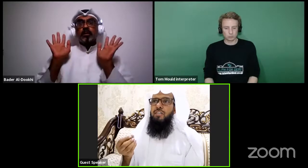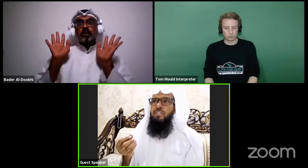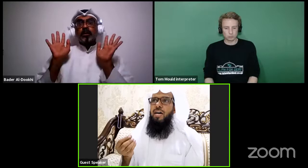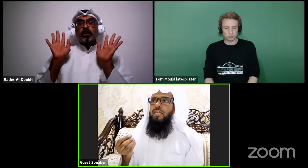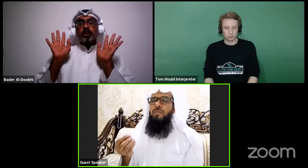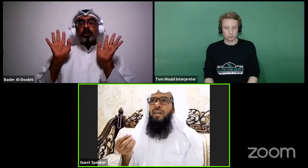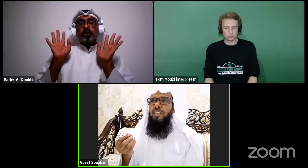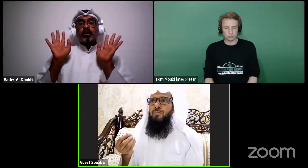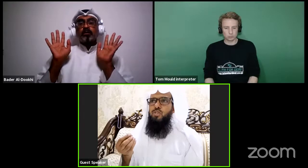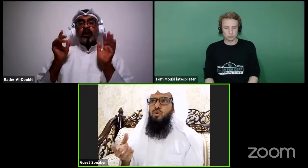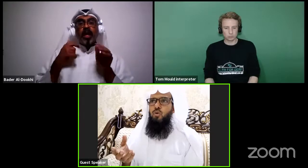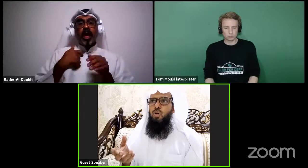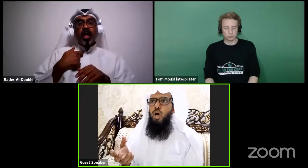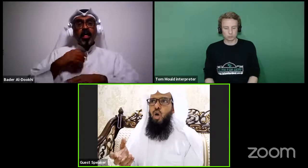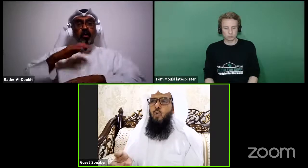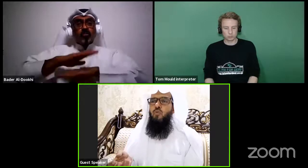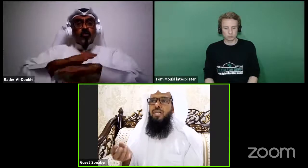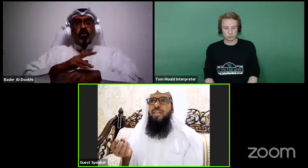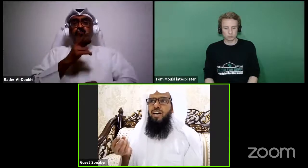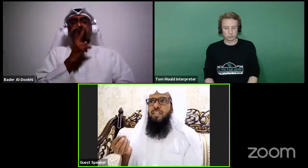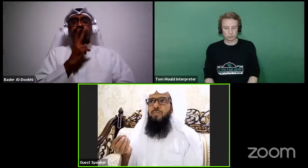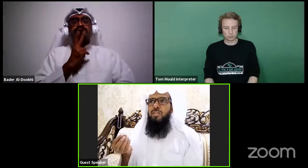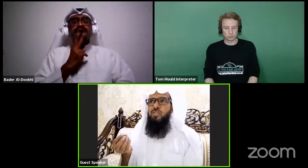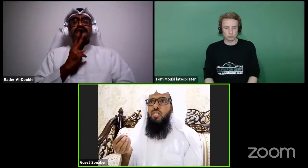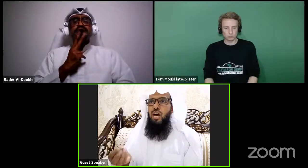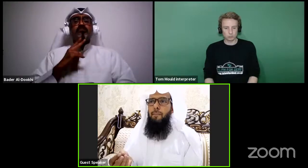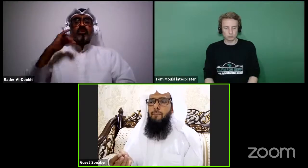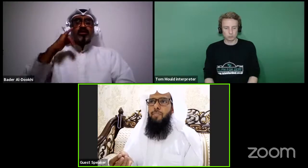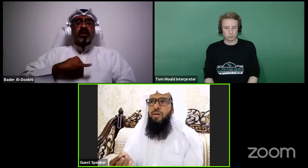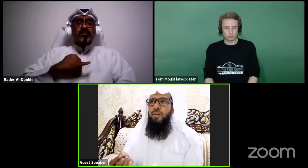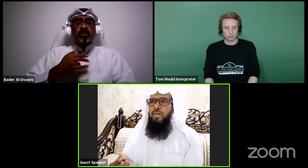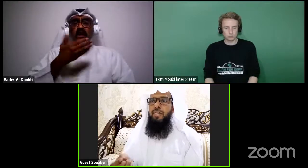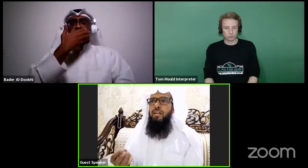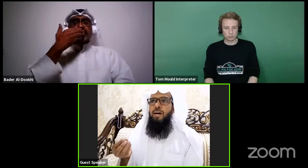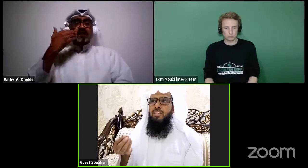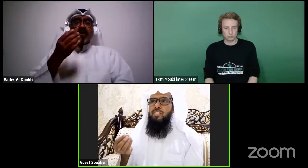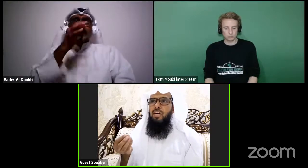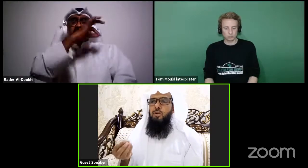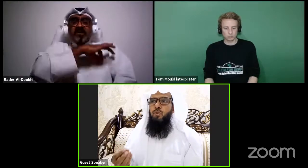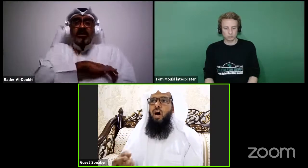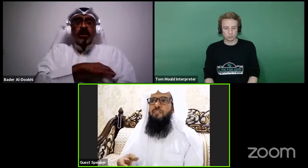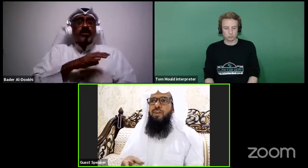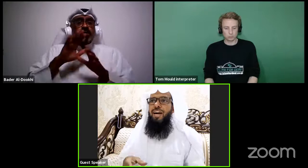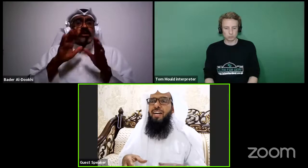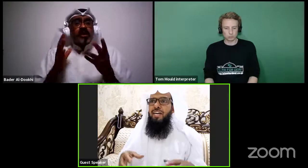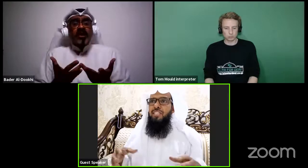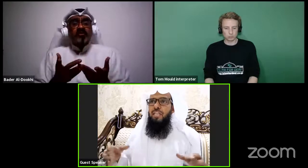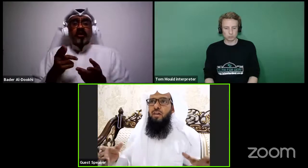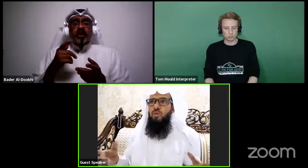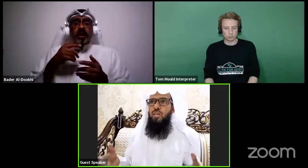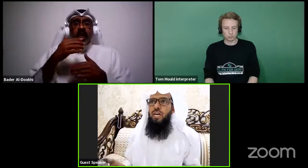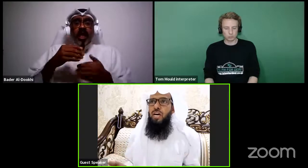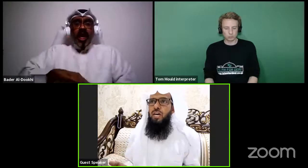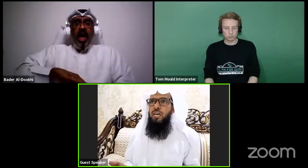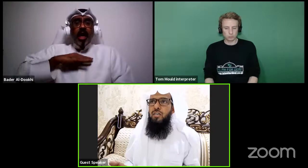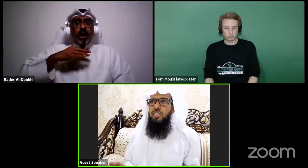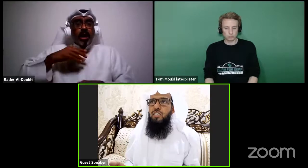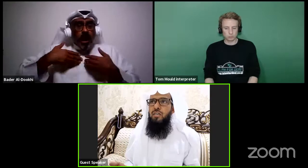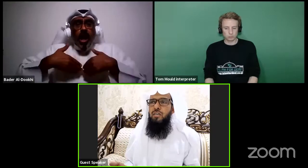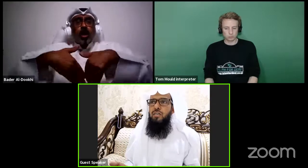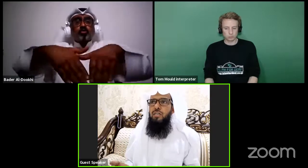فهذا تهذيب عظيم للسلوك وفائدة عظيمة للصيام. حينما نستحضرها في حياتنا